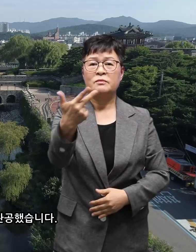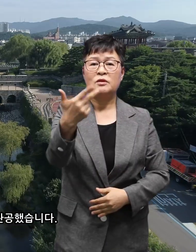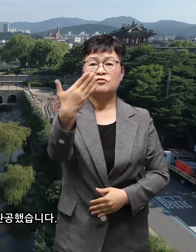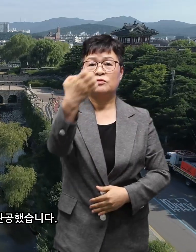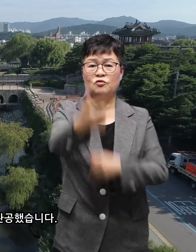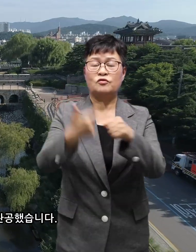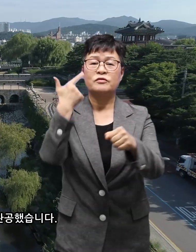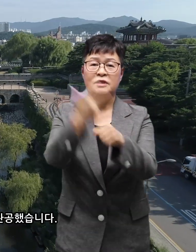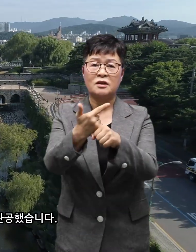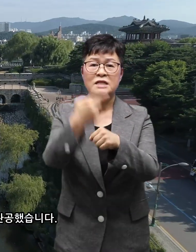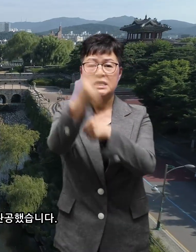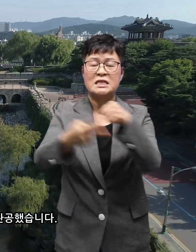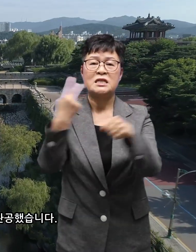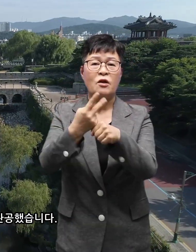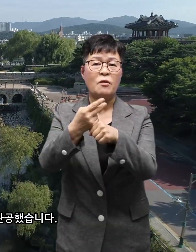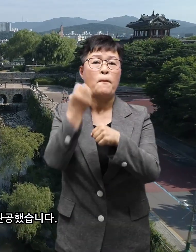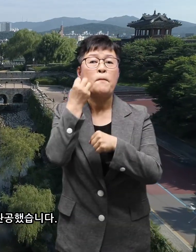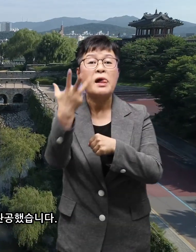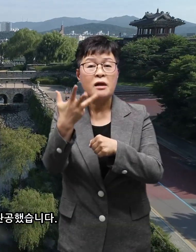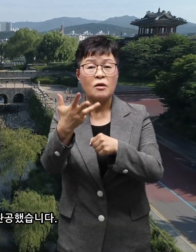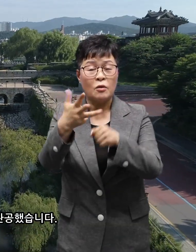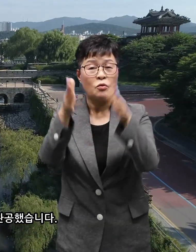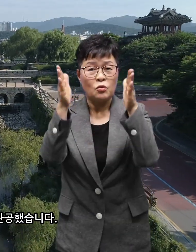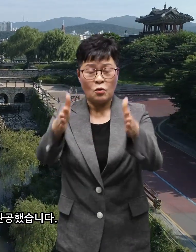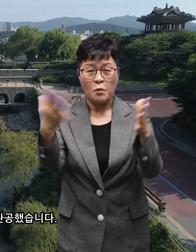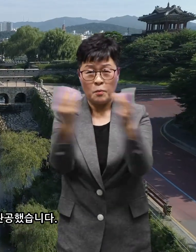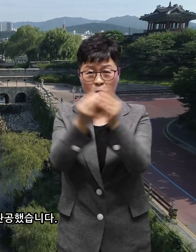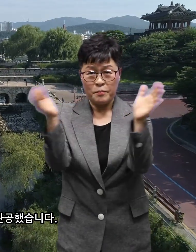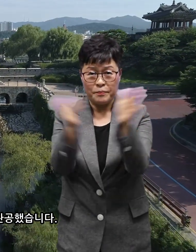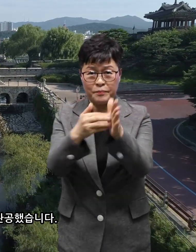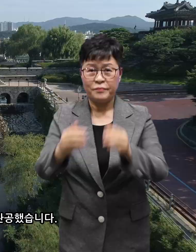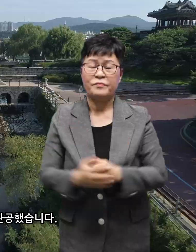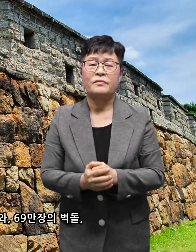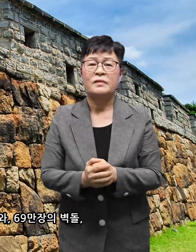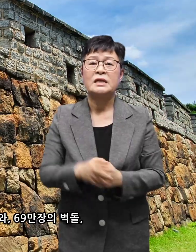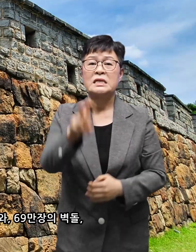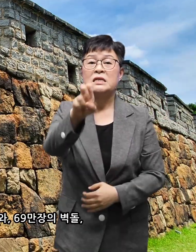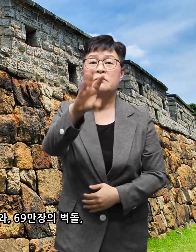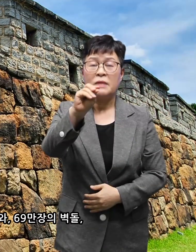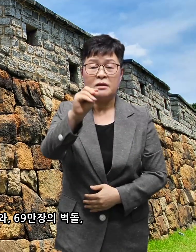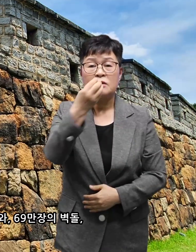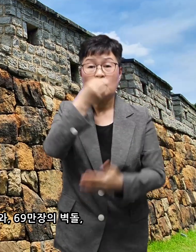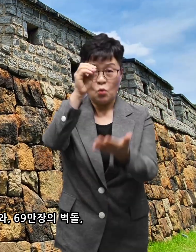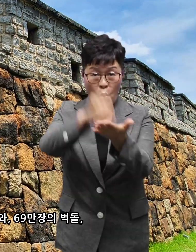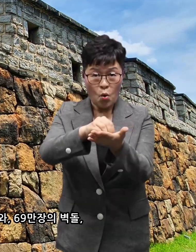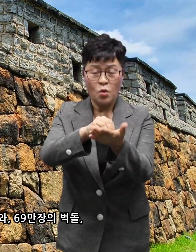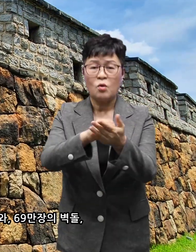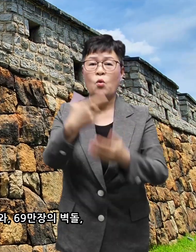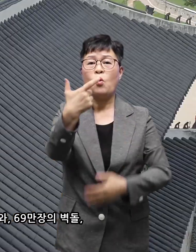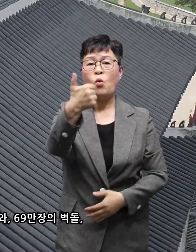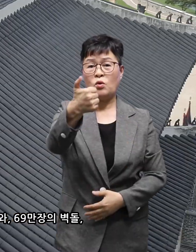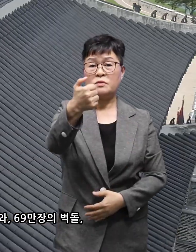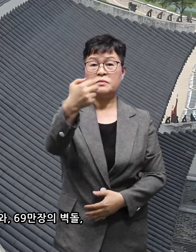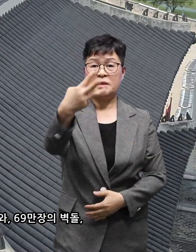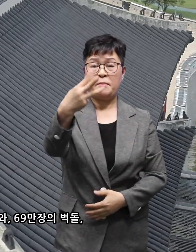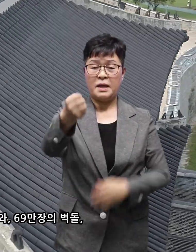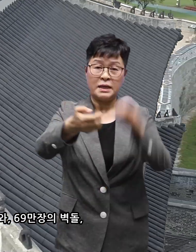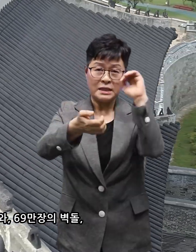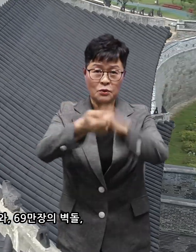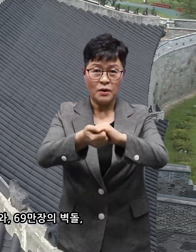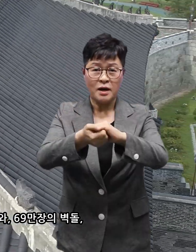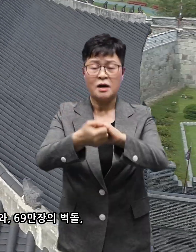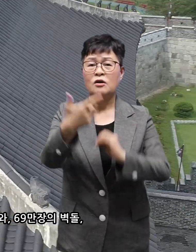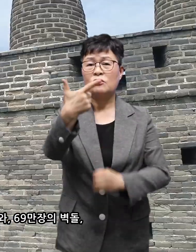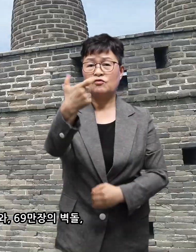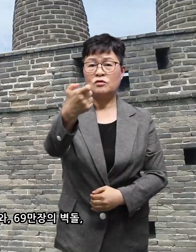1796년 2년 8개월 만에 완공했습니다. 20만 덩이의 석재, 53만